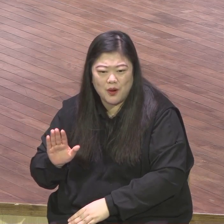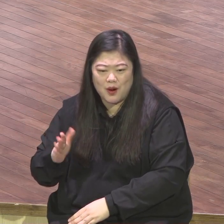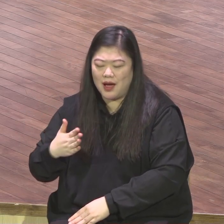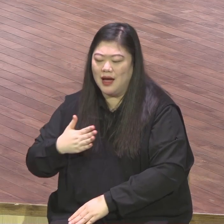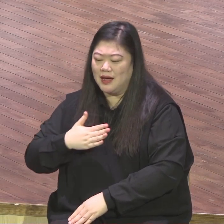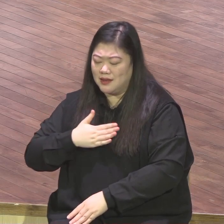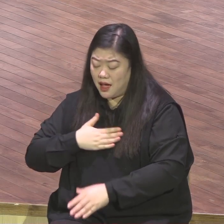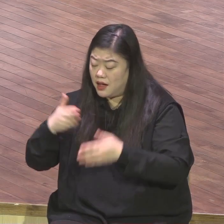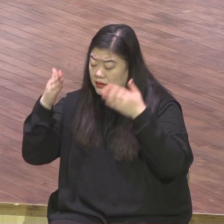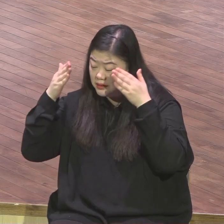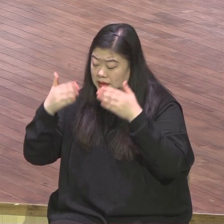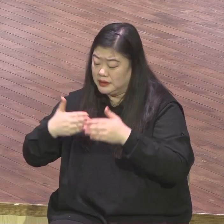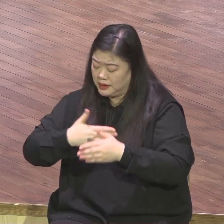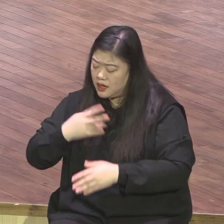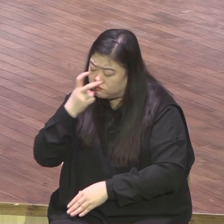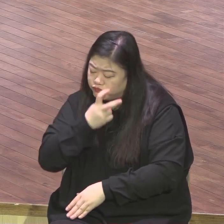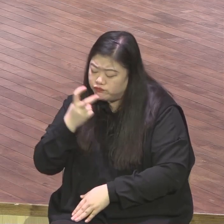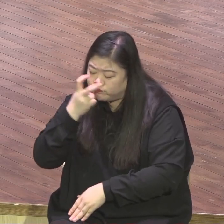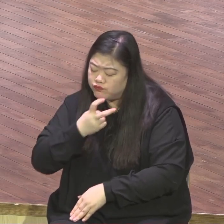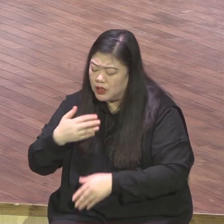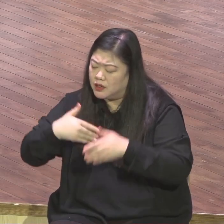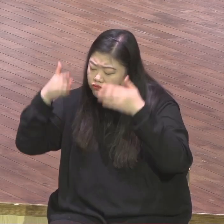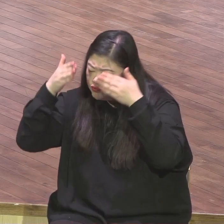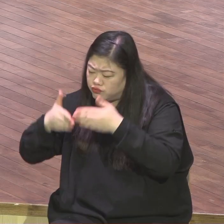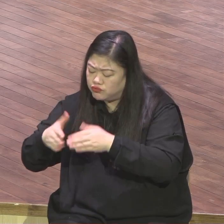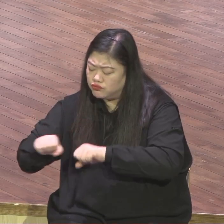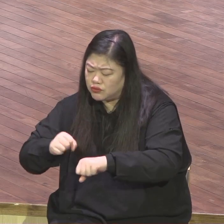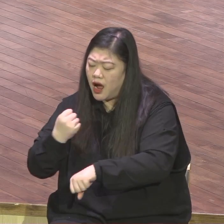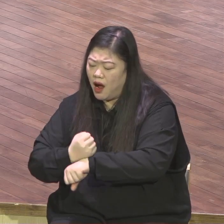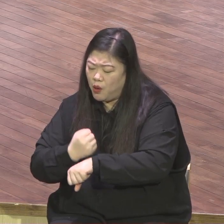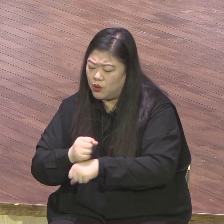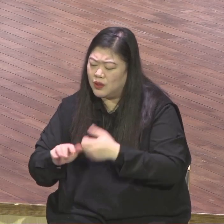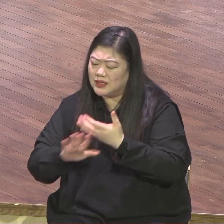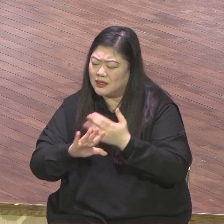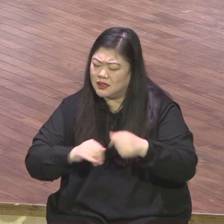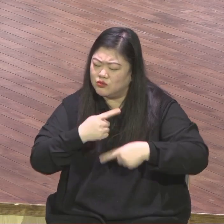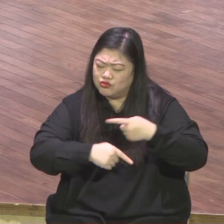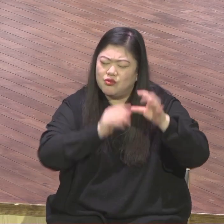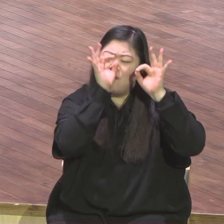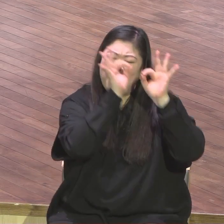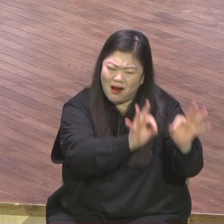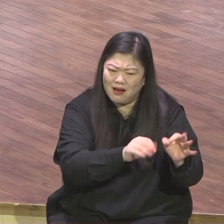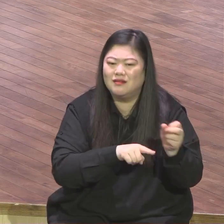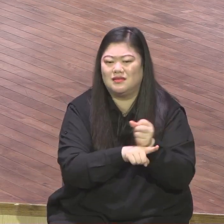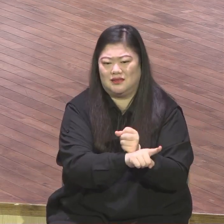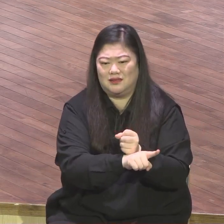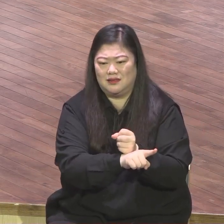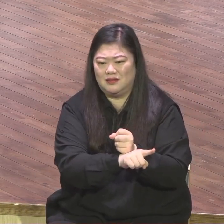다른 사람의 생각도 좀 마음 다른 사람 말도 좀 귀를 기울여라는 뜻이에요.